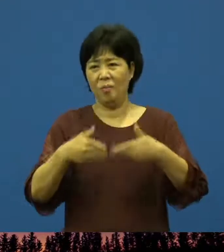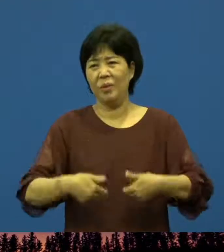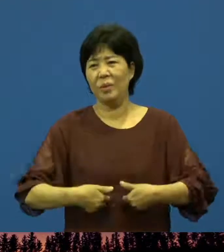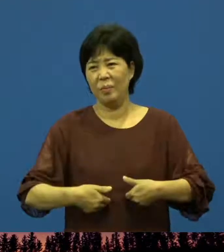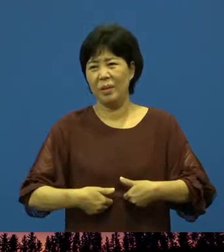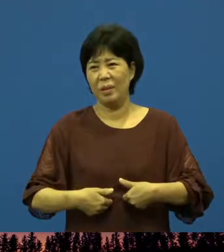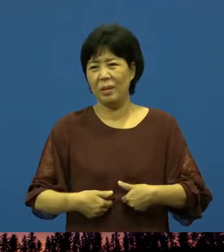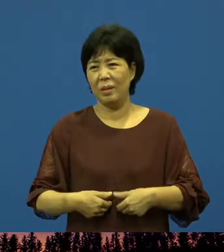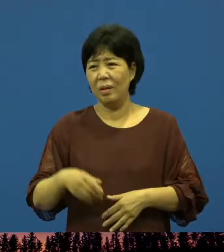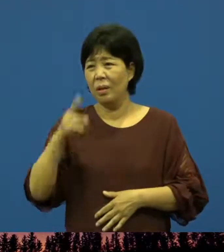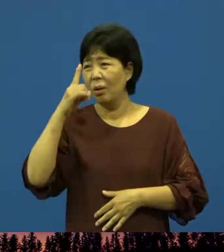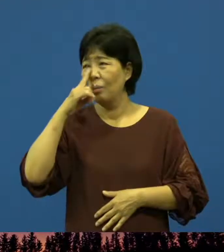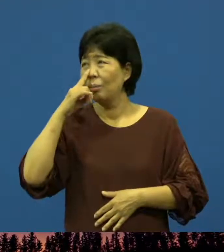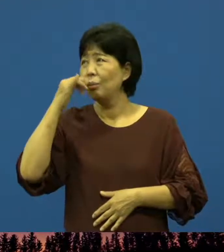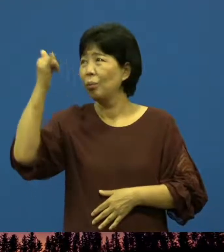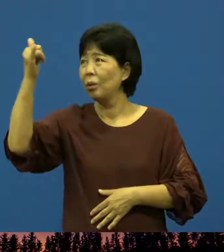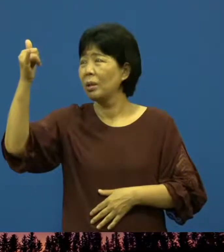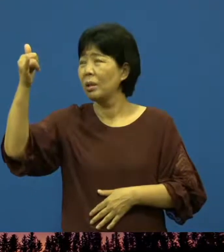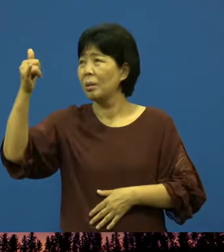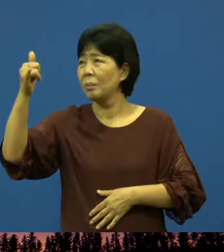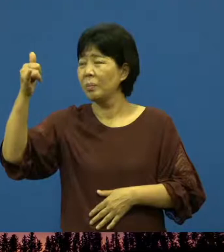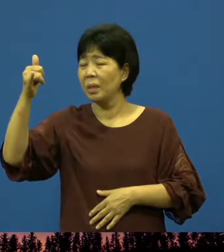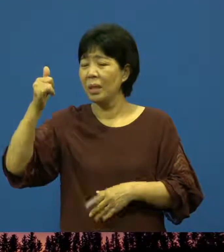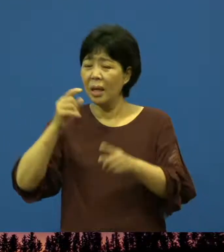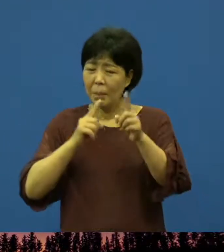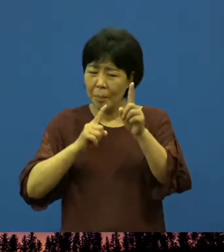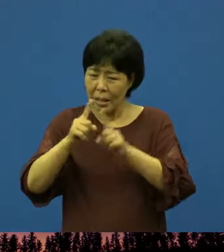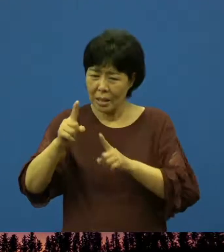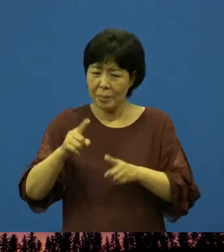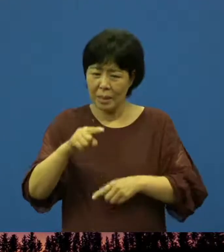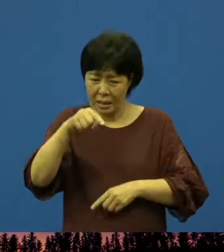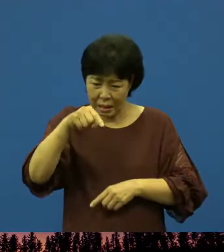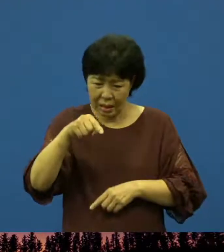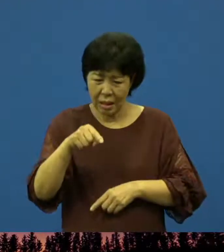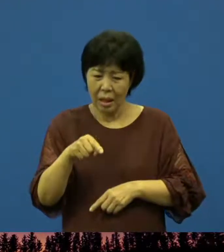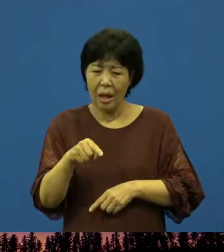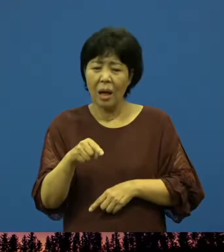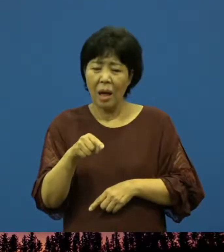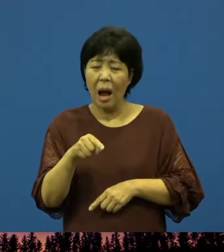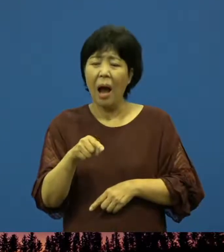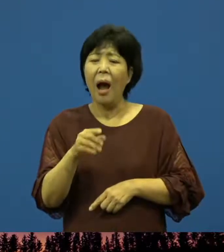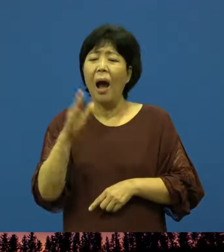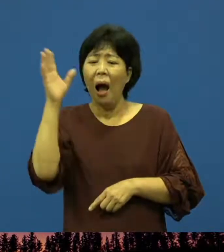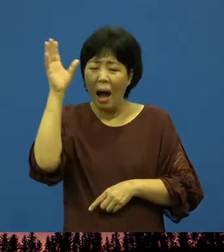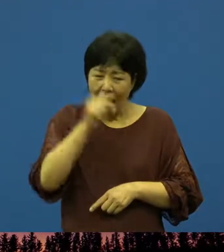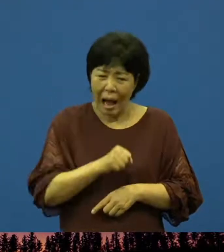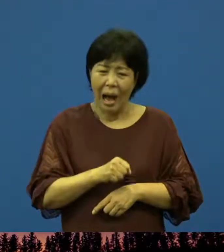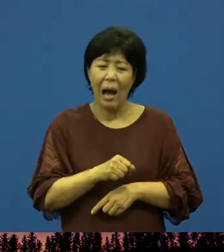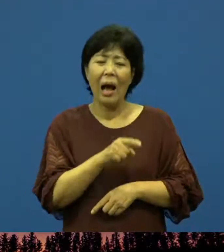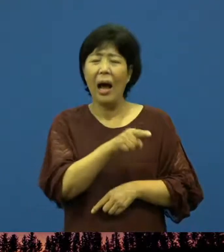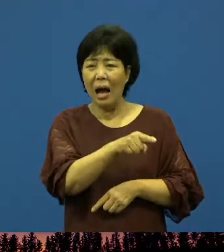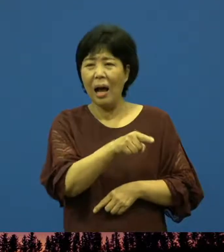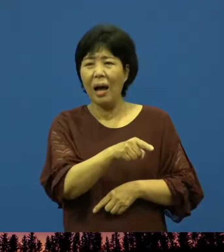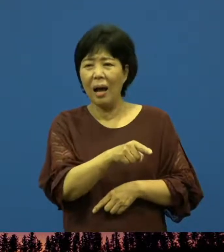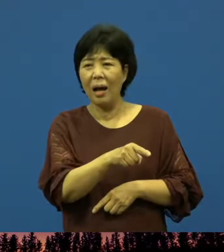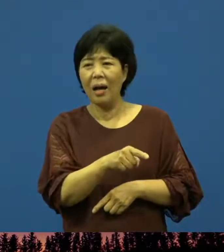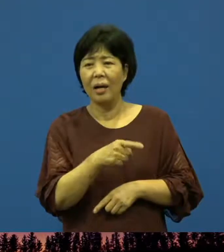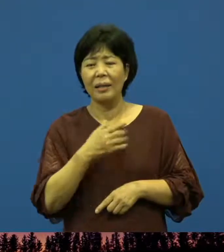부모님이 말씀하신 그 이야기가 바로 이거구나라고 하는 자기 경험의 세계예요.